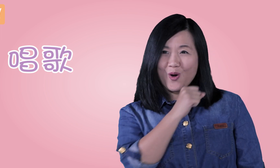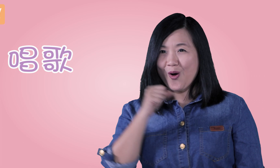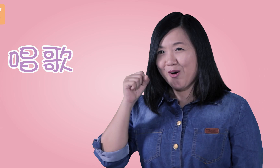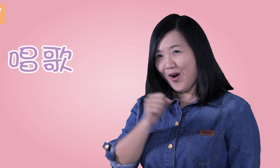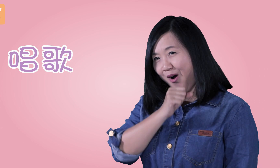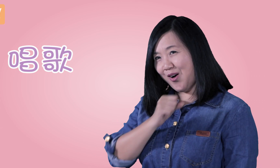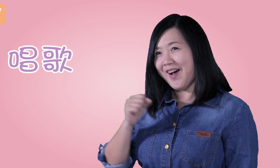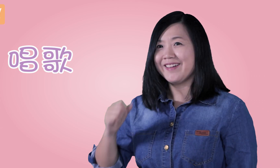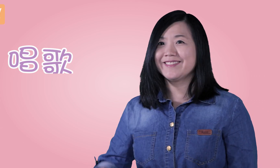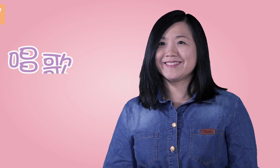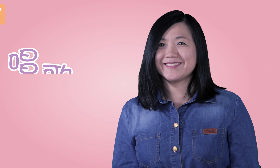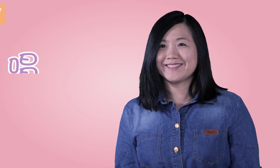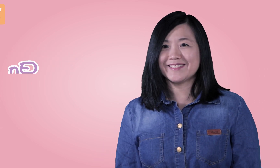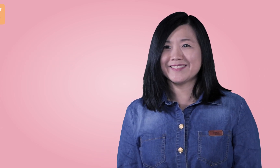唱歌，